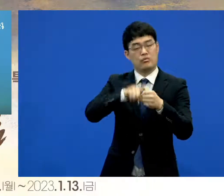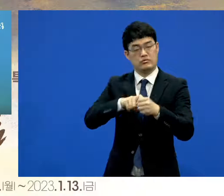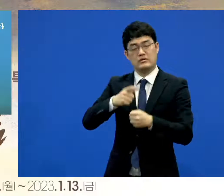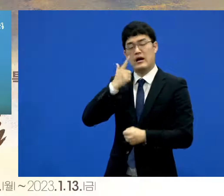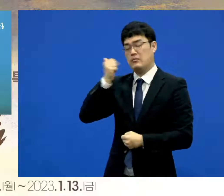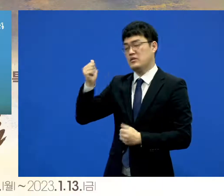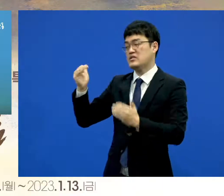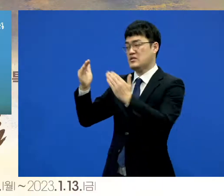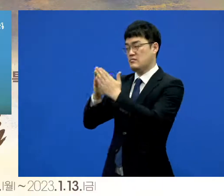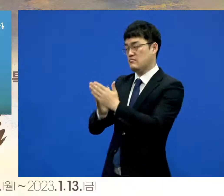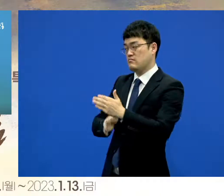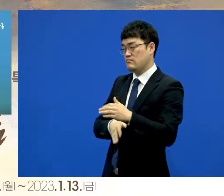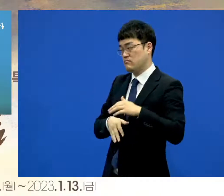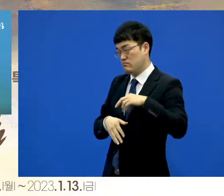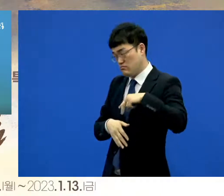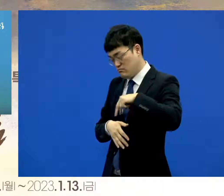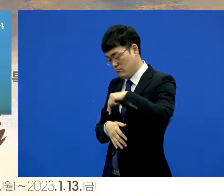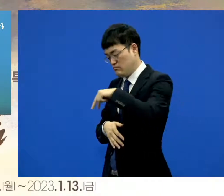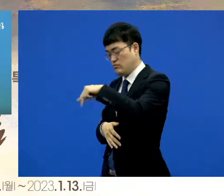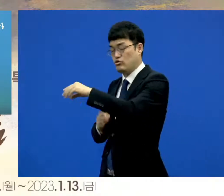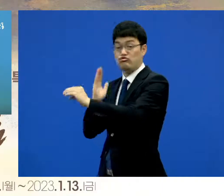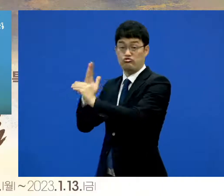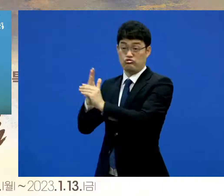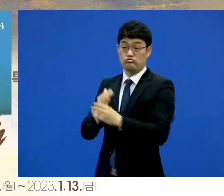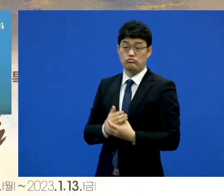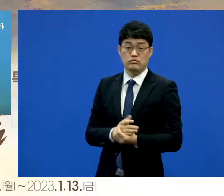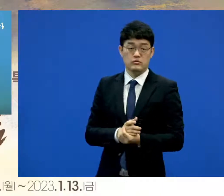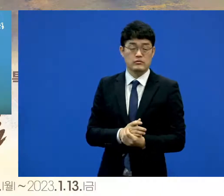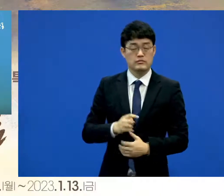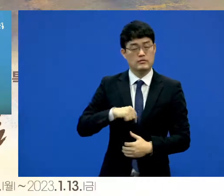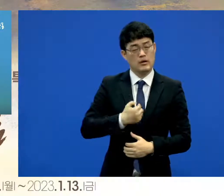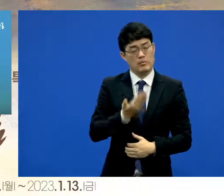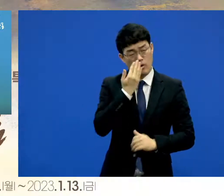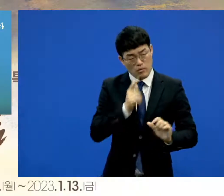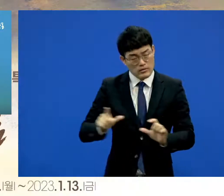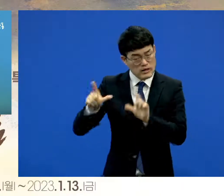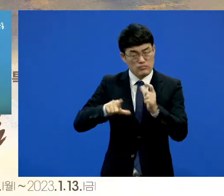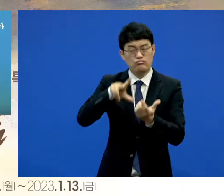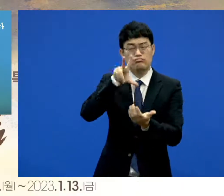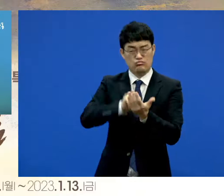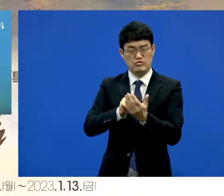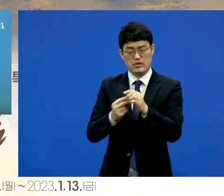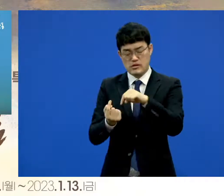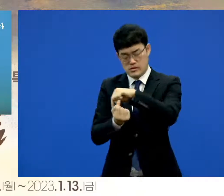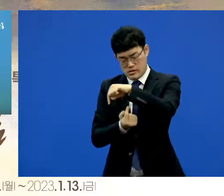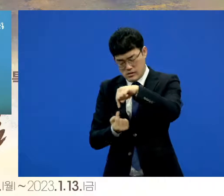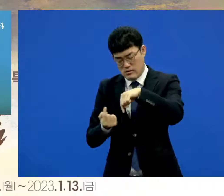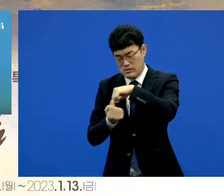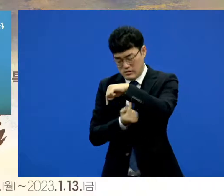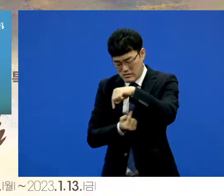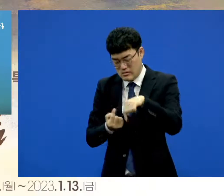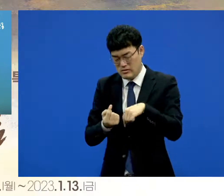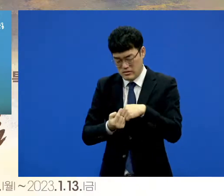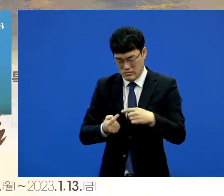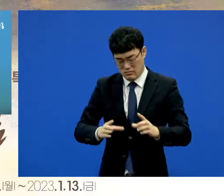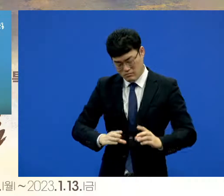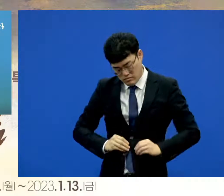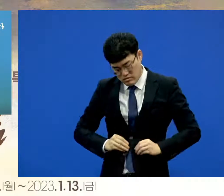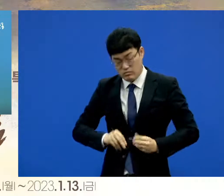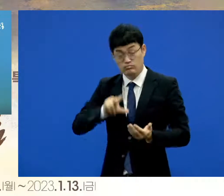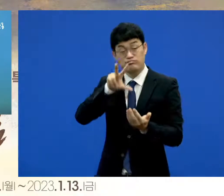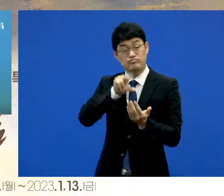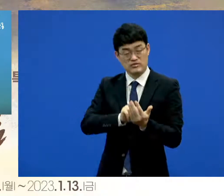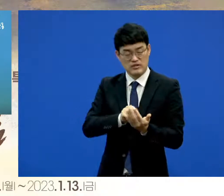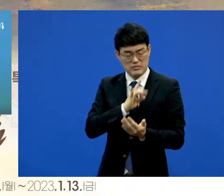그는 이제 지금 생존 그 이상을 생각하고 있지 않습니다. 바로 이것이 하나님을 떠난 인간의